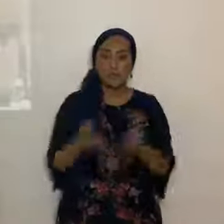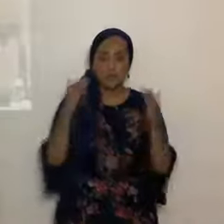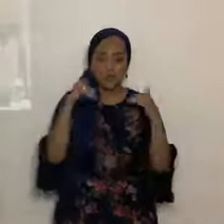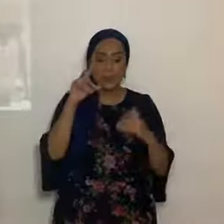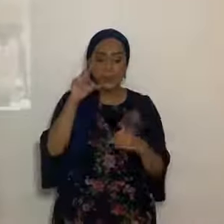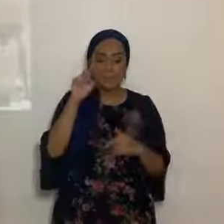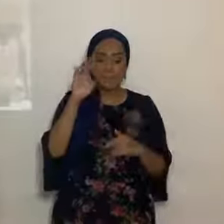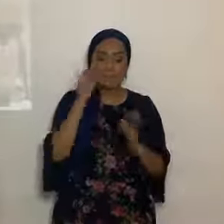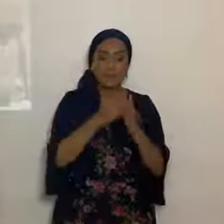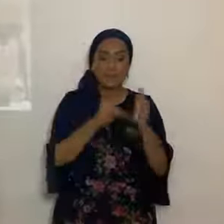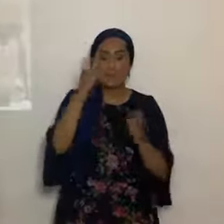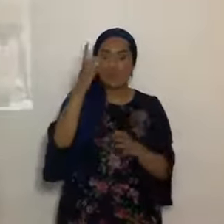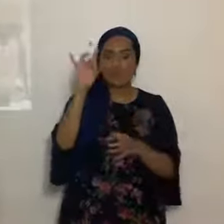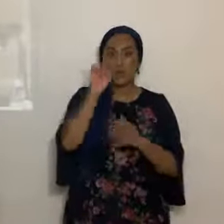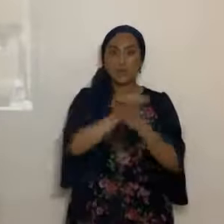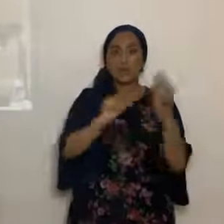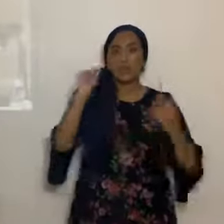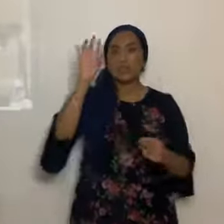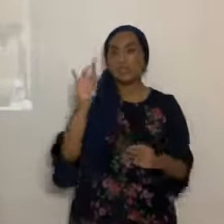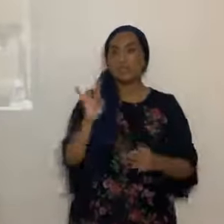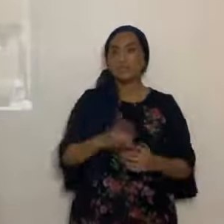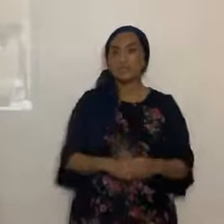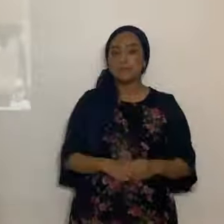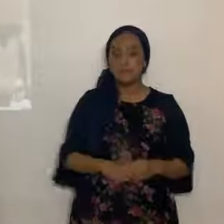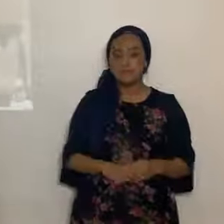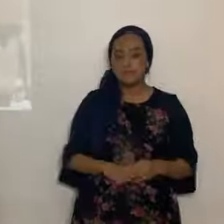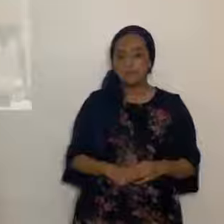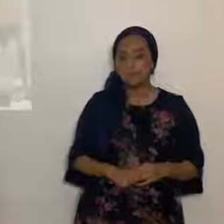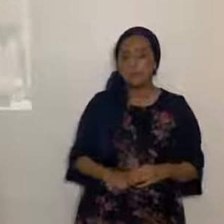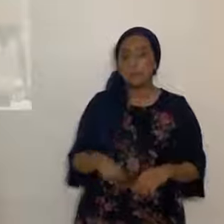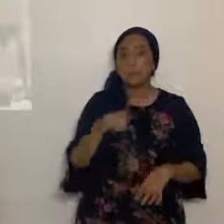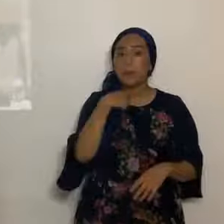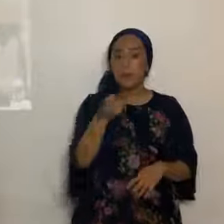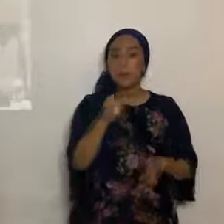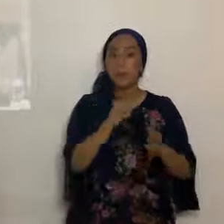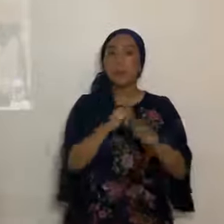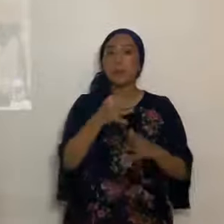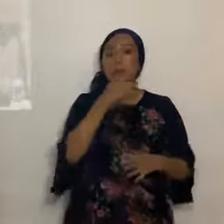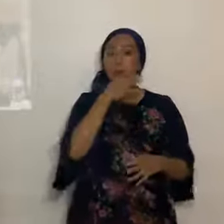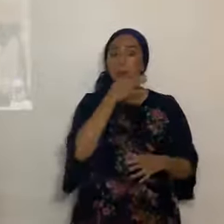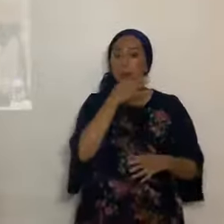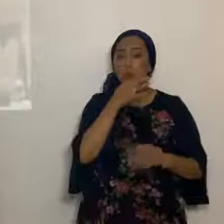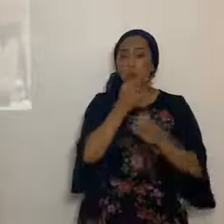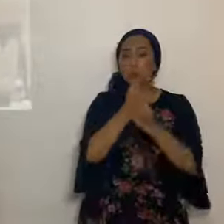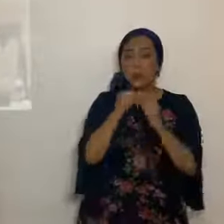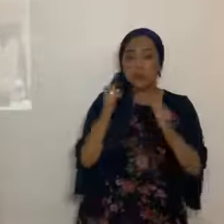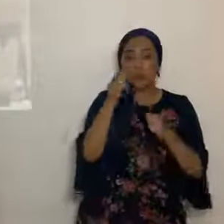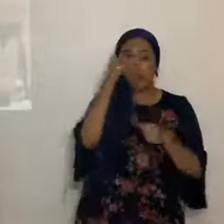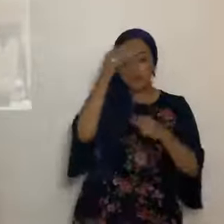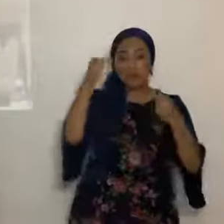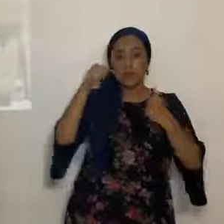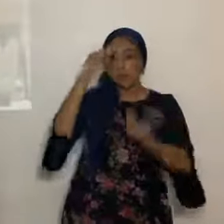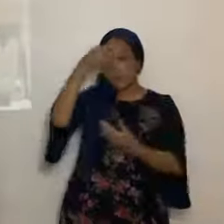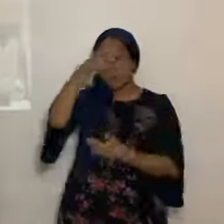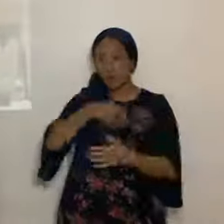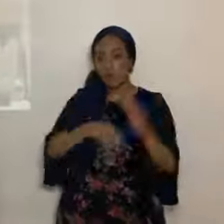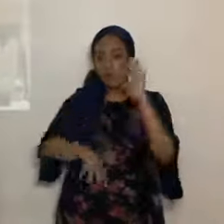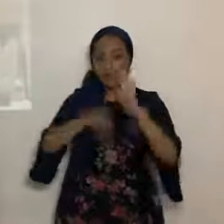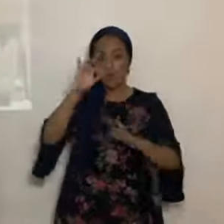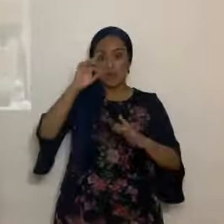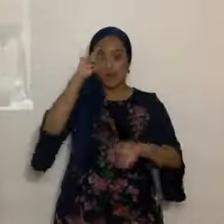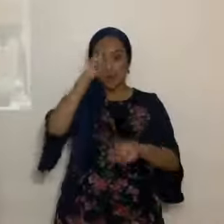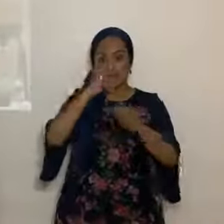Lucas 18, verso 8. Os digo que pronto les hará justicia, pero cuando venga el Hijo del Hombre hallará fe en la